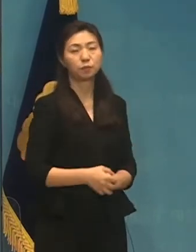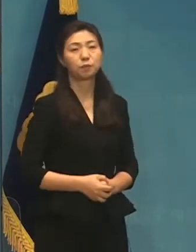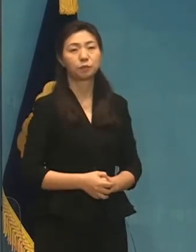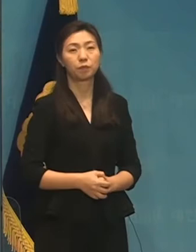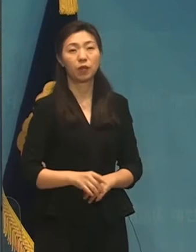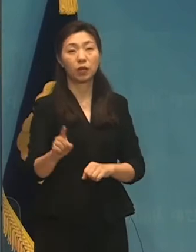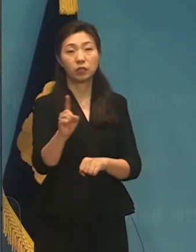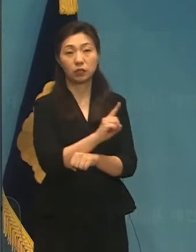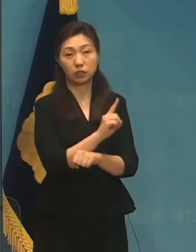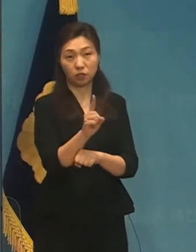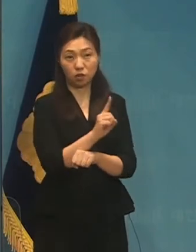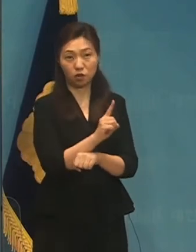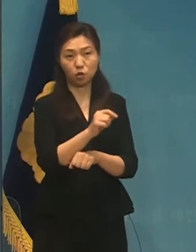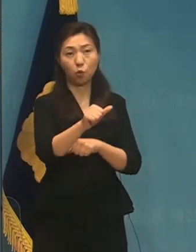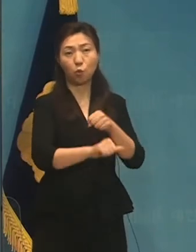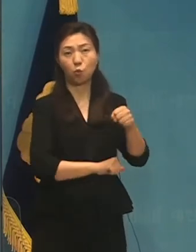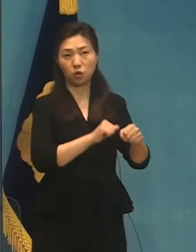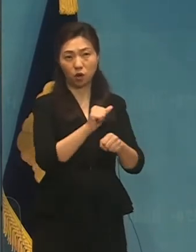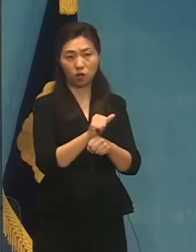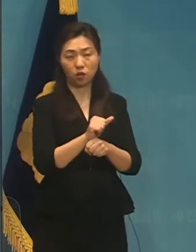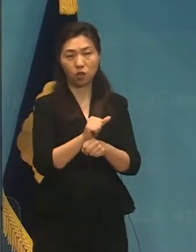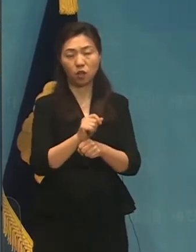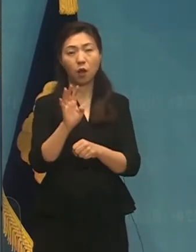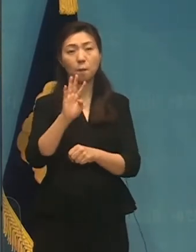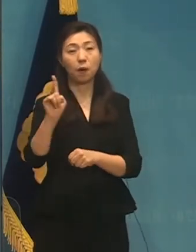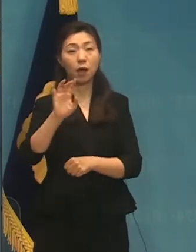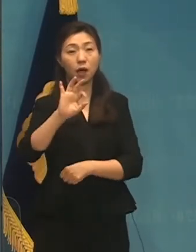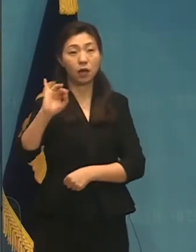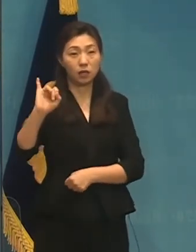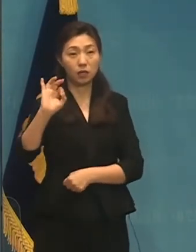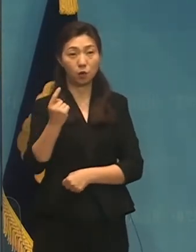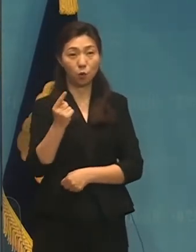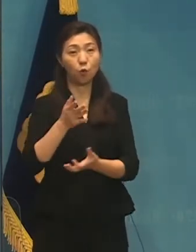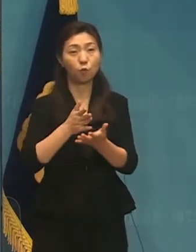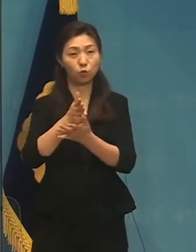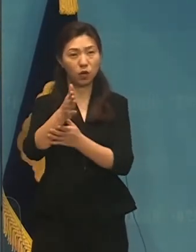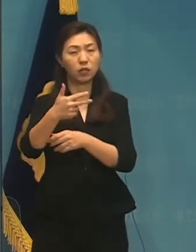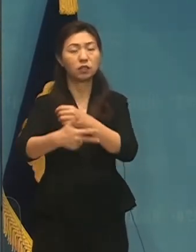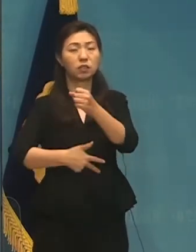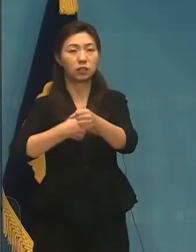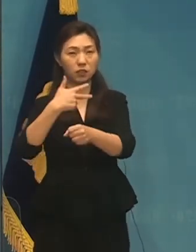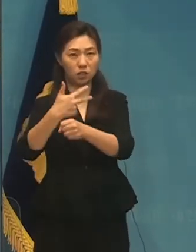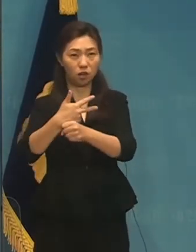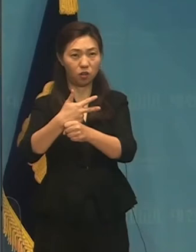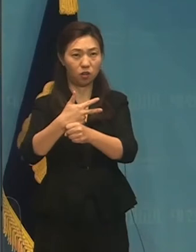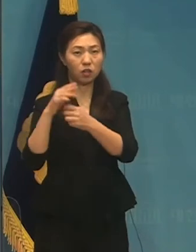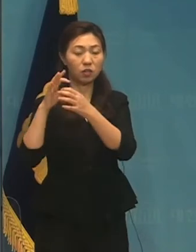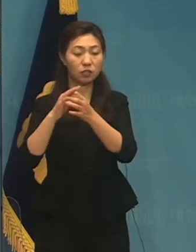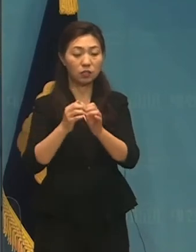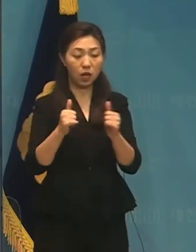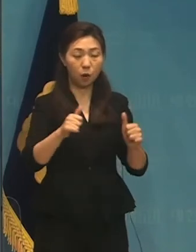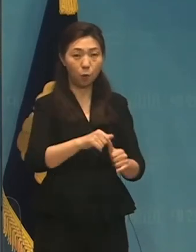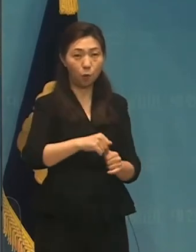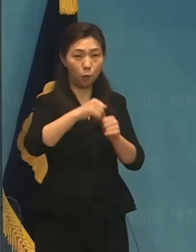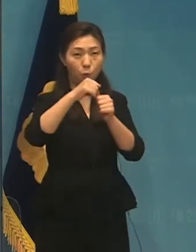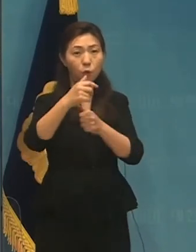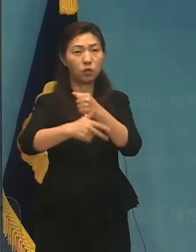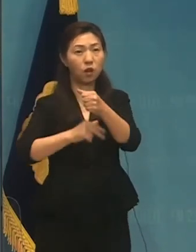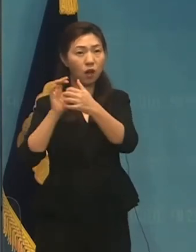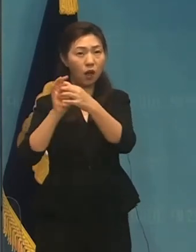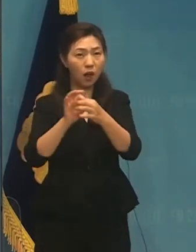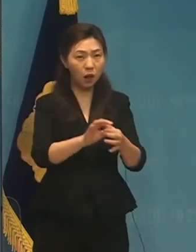디지털 분야는 5년, 바이오 분야는 7년으로 고용을 유지하는 조건으로 1인